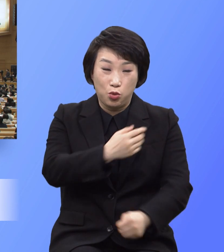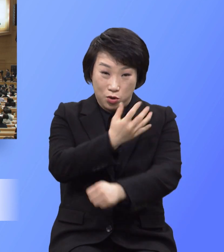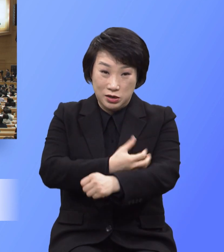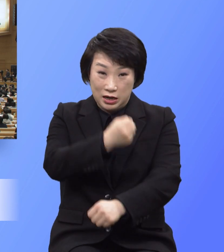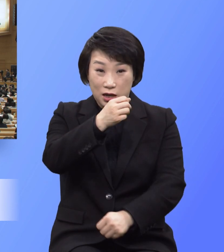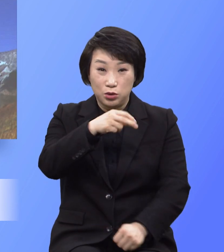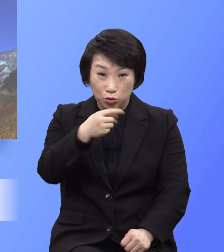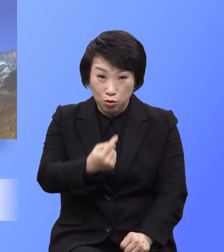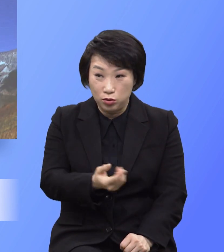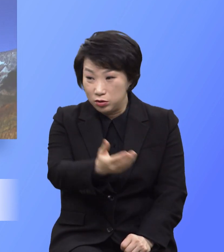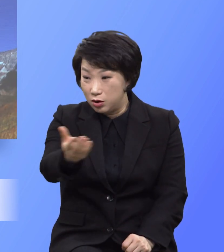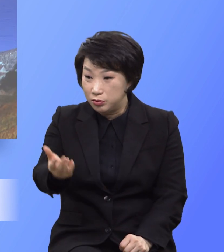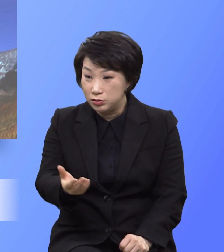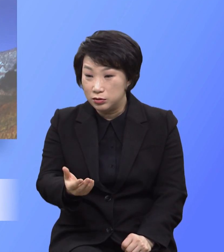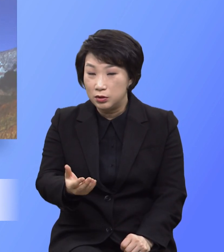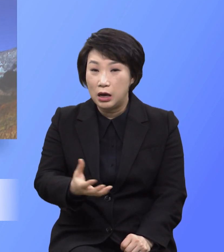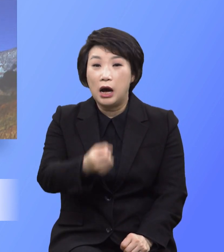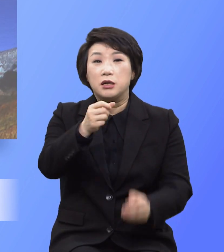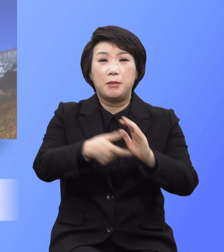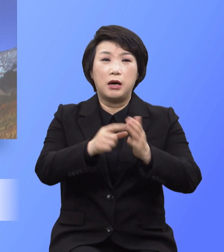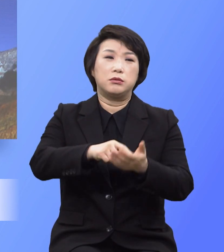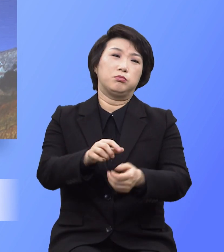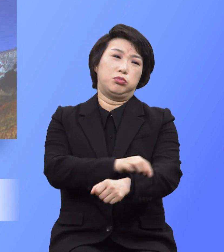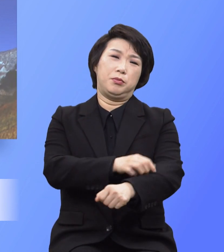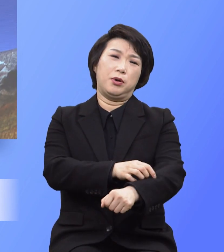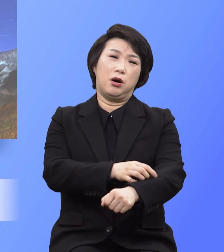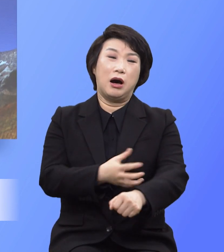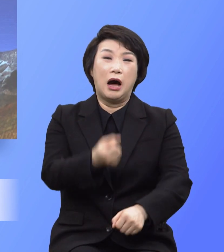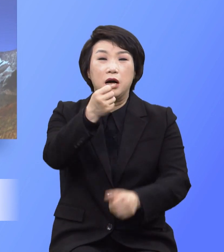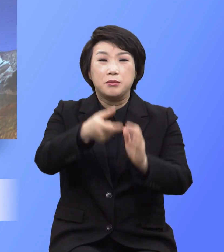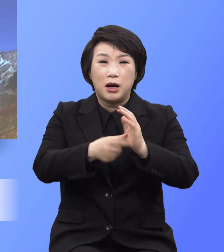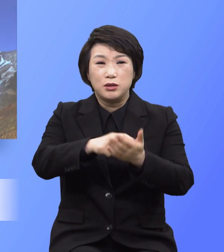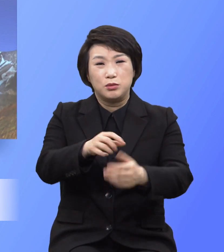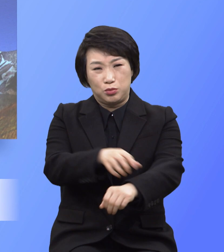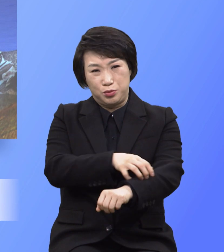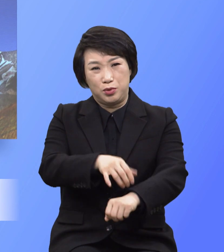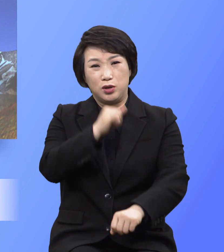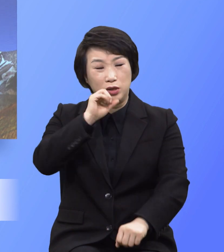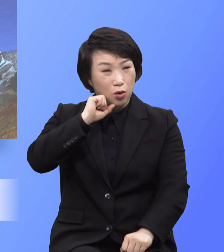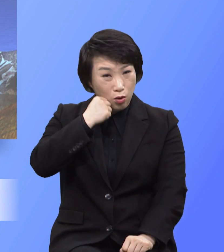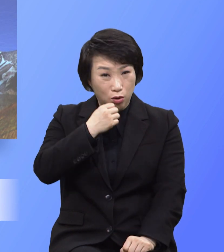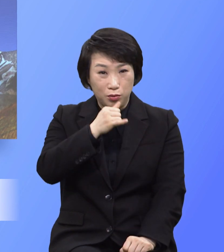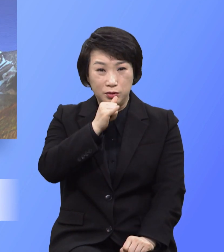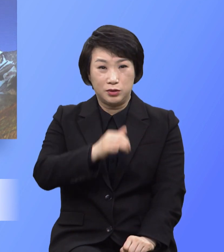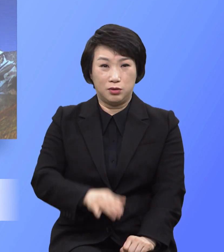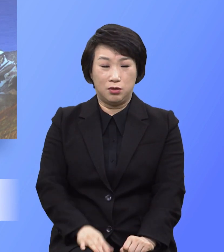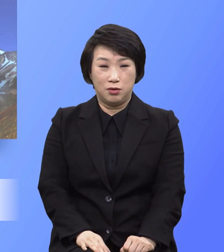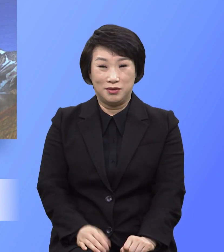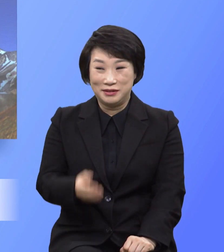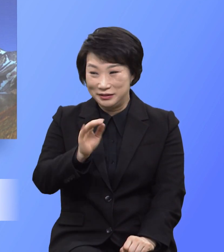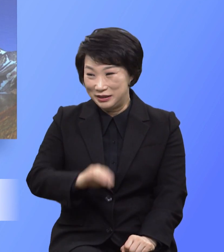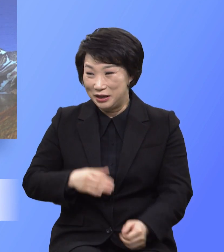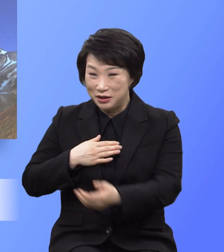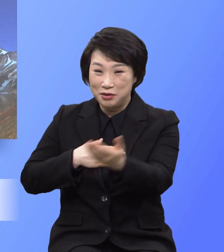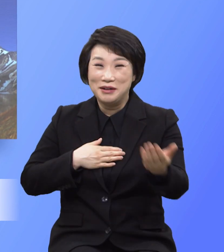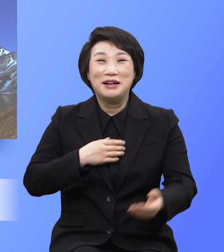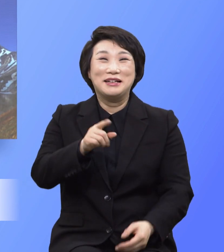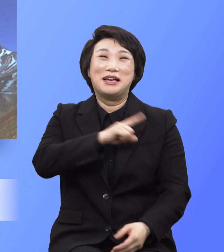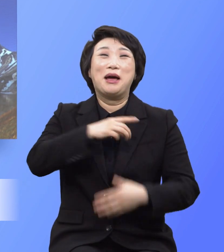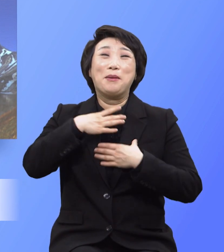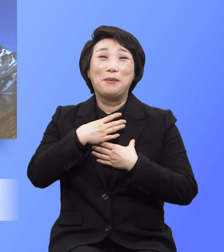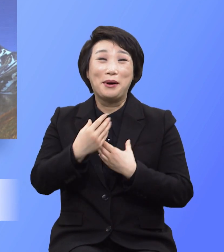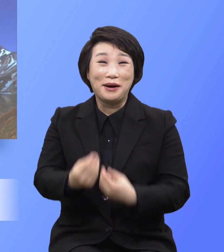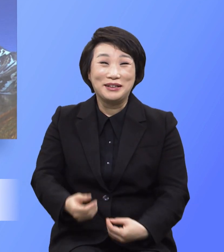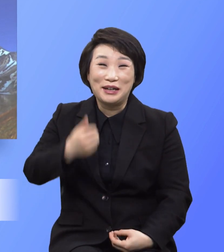있어도 있는 만큼 불편하고 가진 만큼 불편해. 그런데 제일 편한